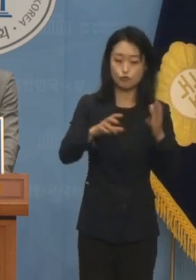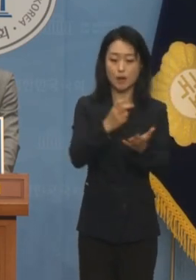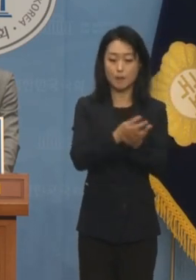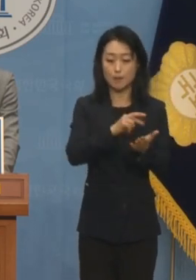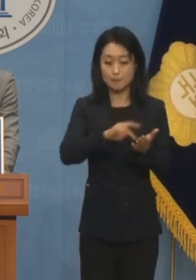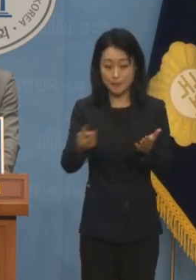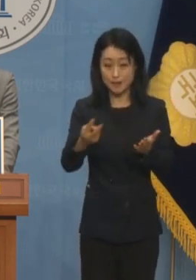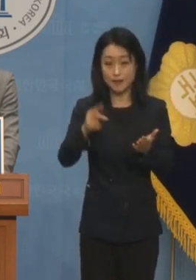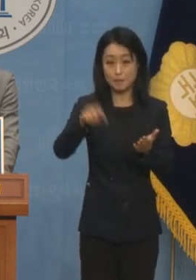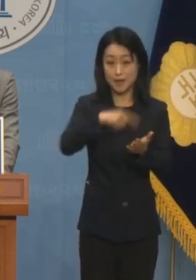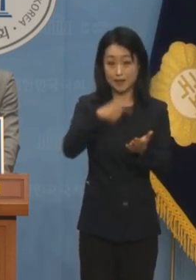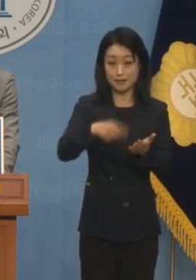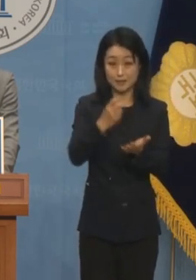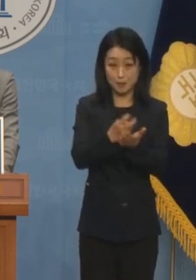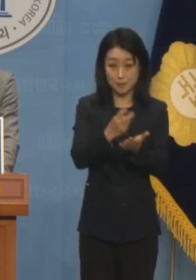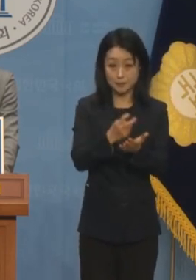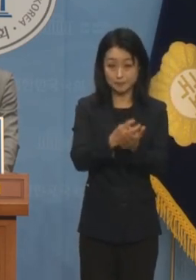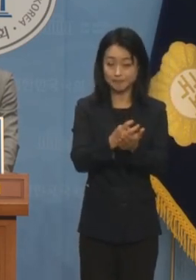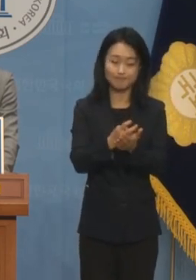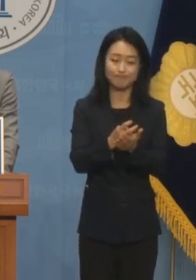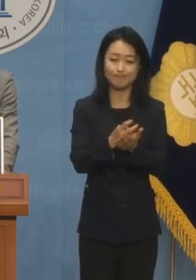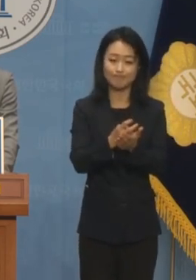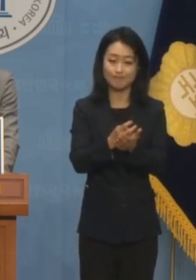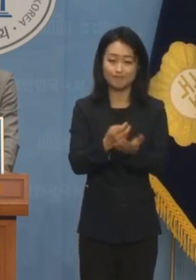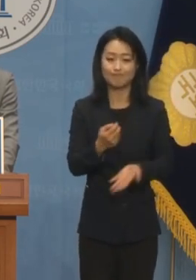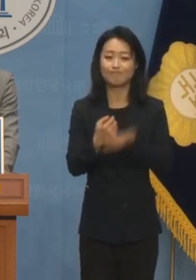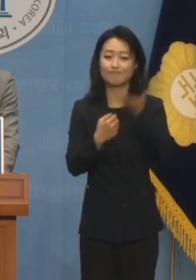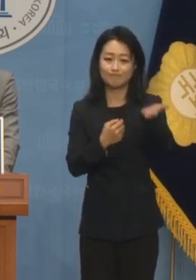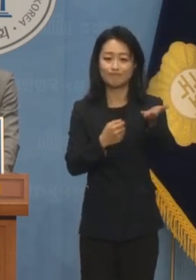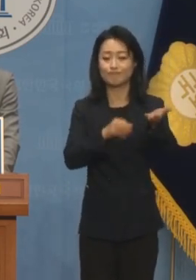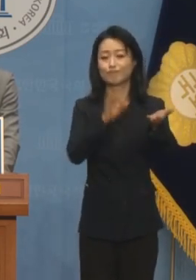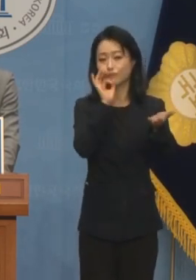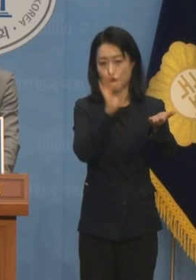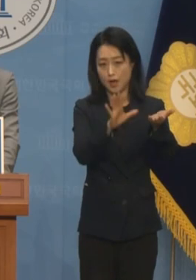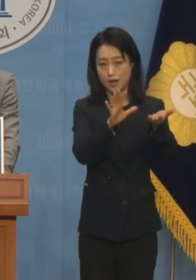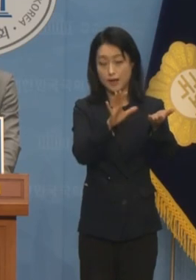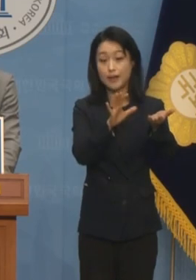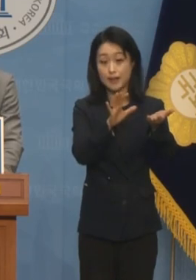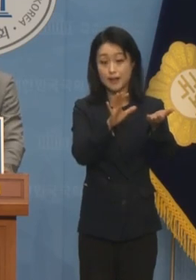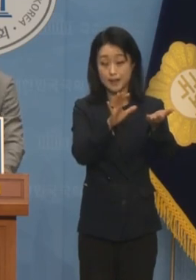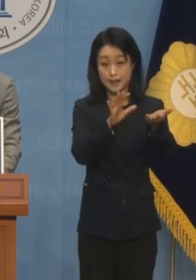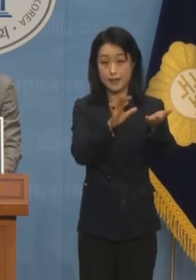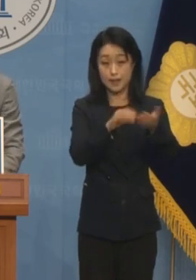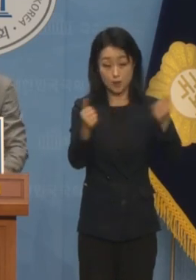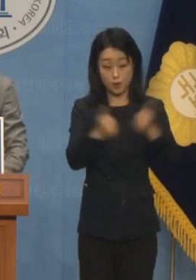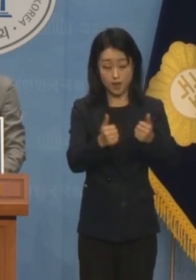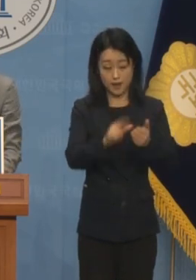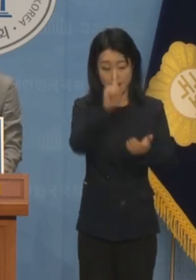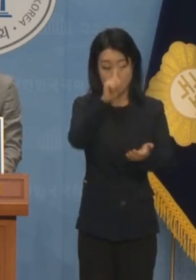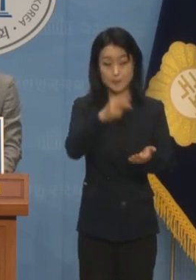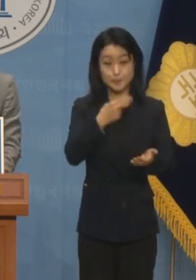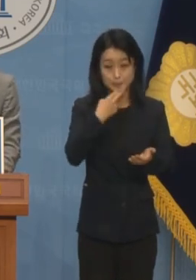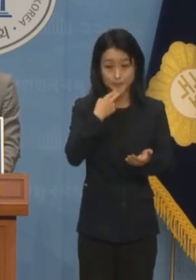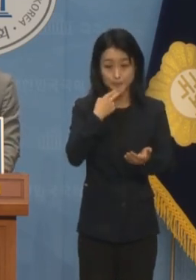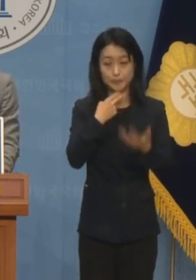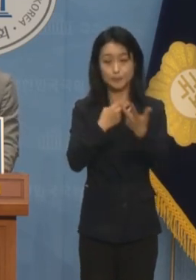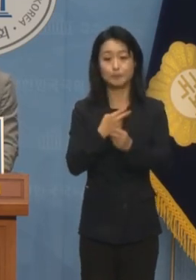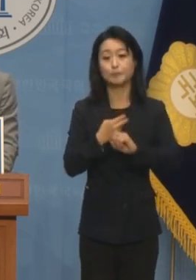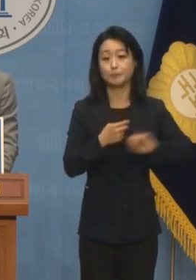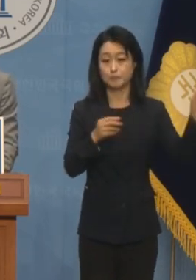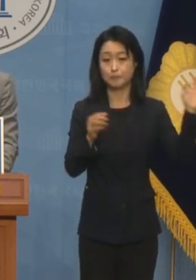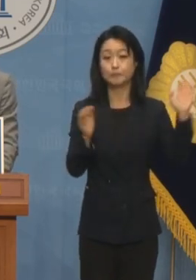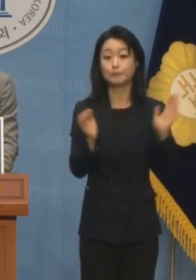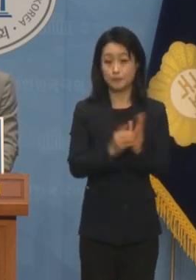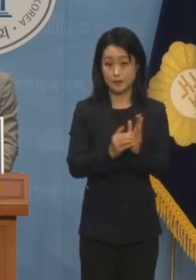소관 상임위원회인 법사위 소위에 안건 상정조차 되지 않고 단 한 번의 심사도 없이